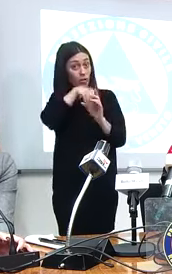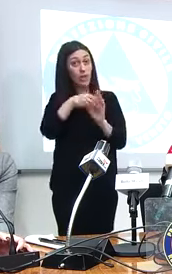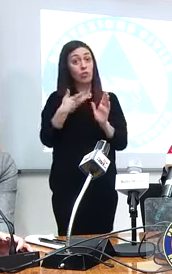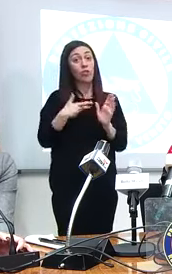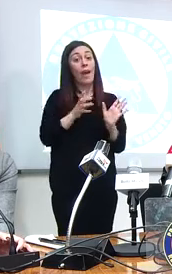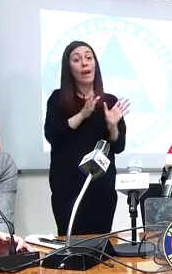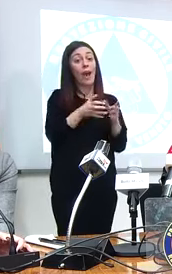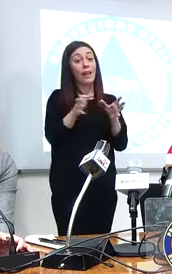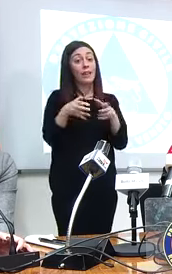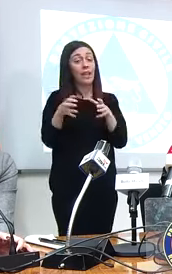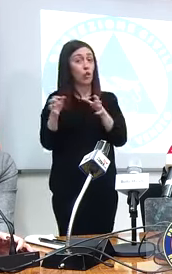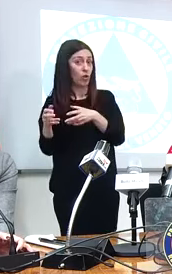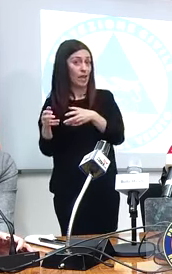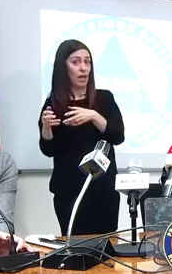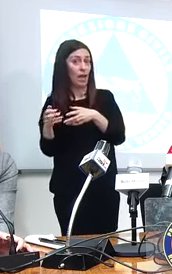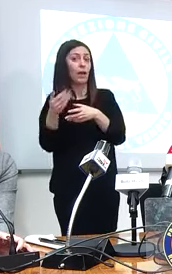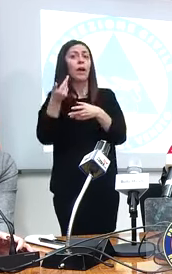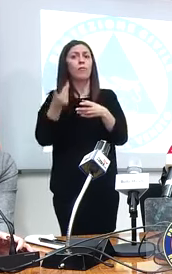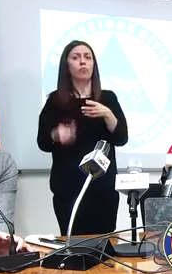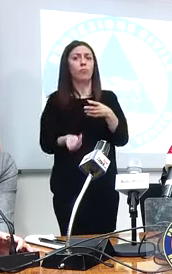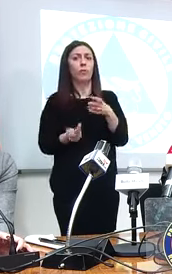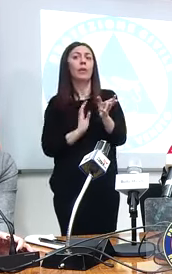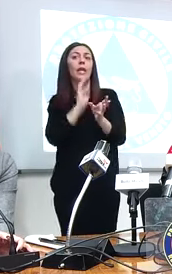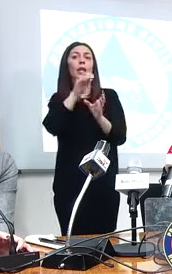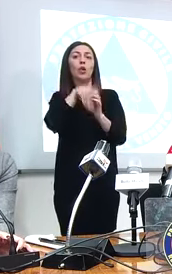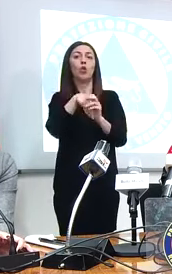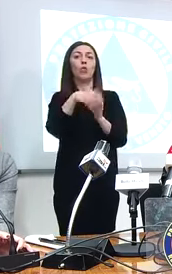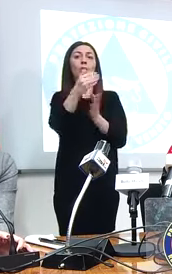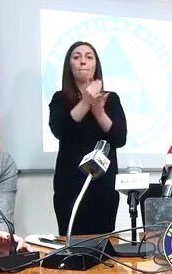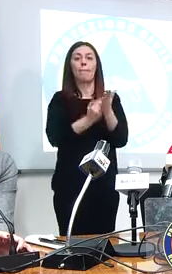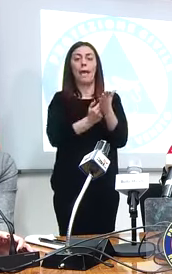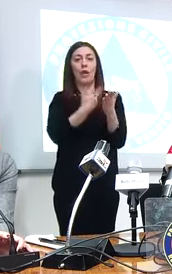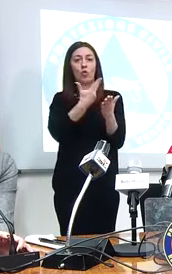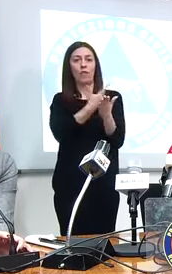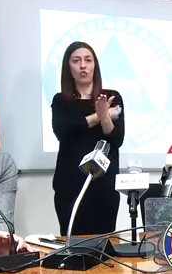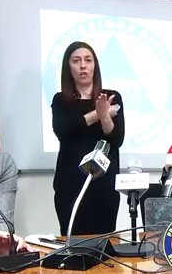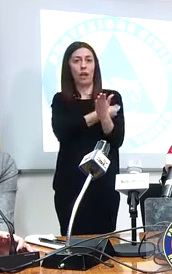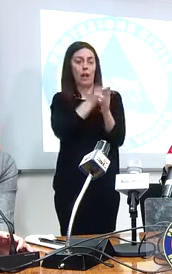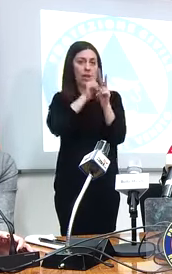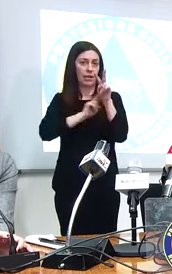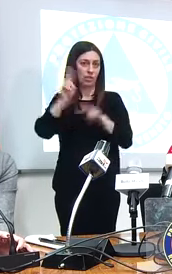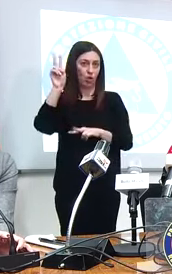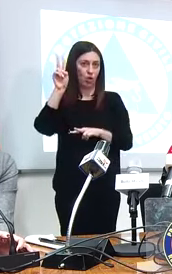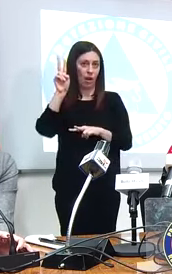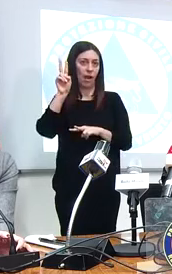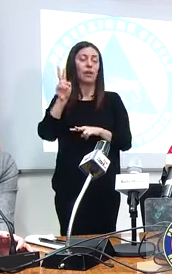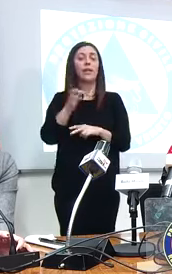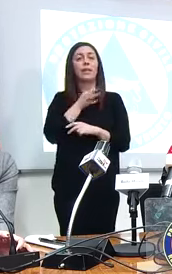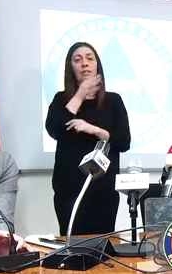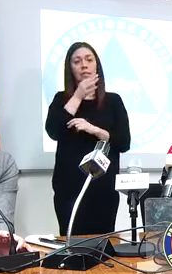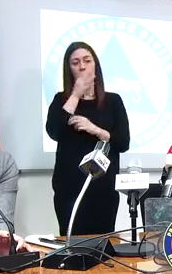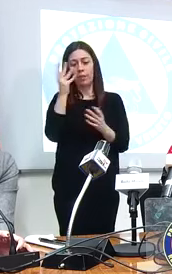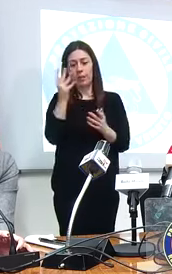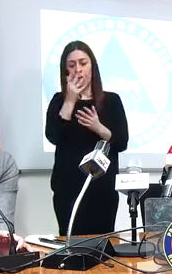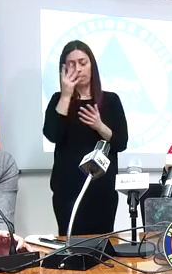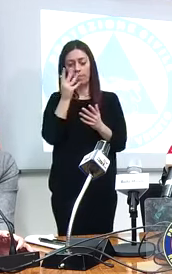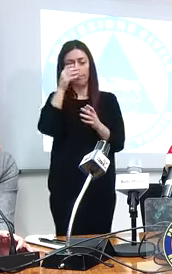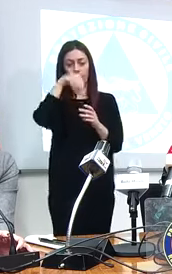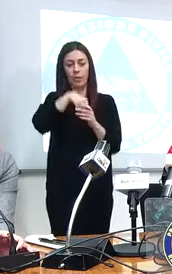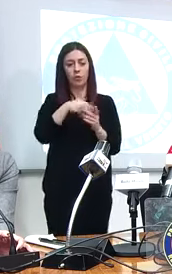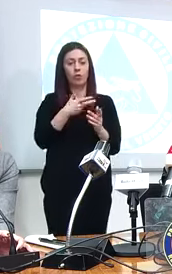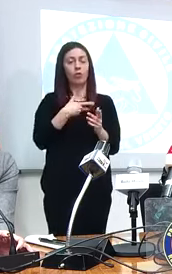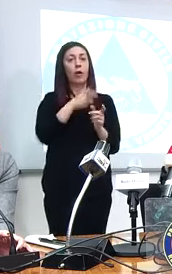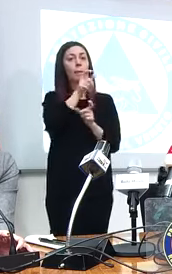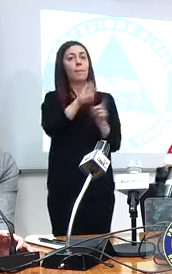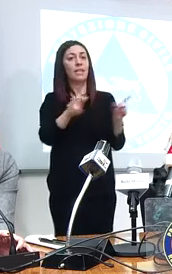sono incluse dal piano vaccinazione nazionale, ossia comprende anche